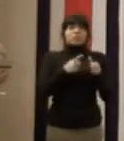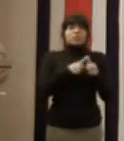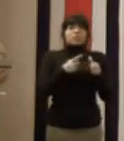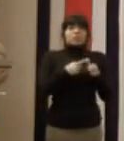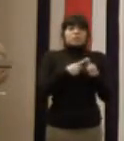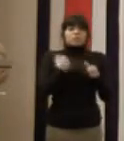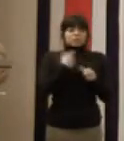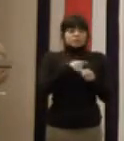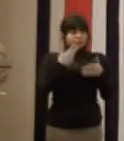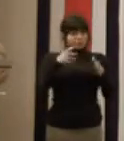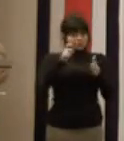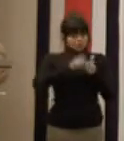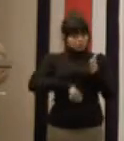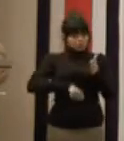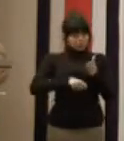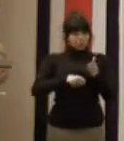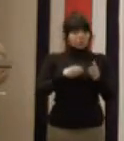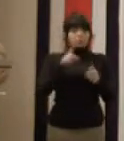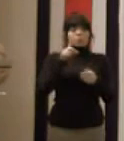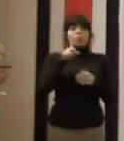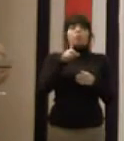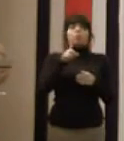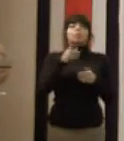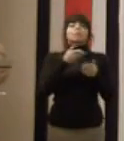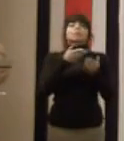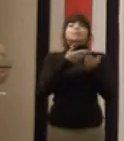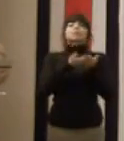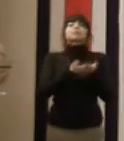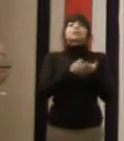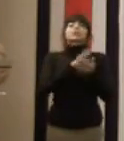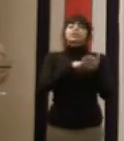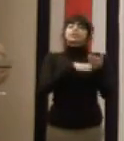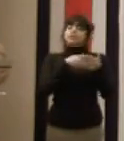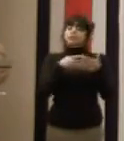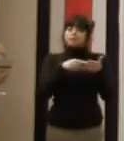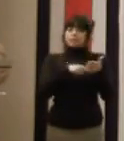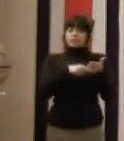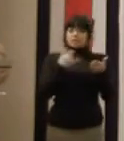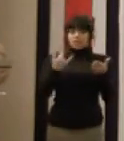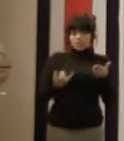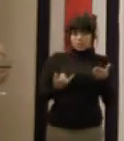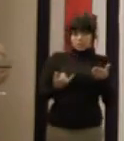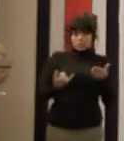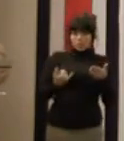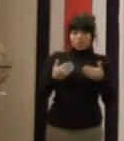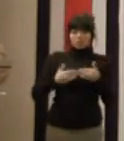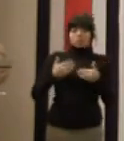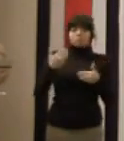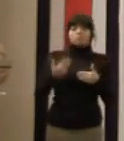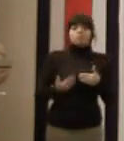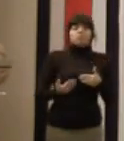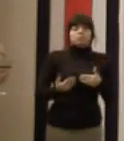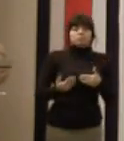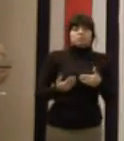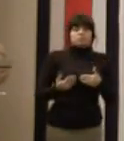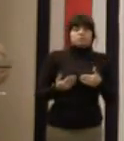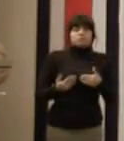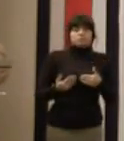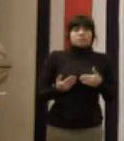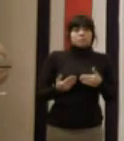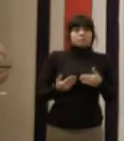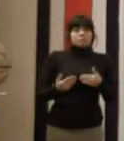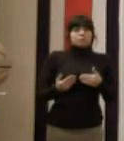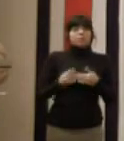hemos firmado una propuesta de agenda. Ahora procederemos